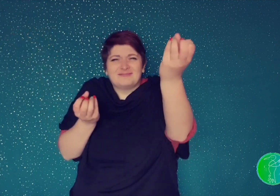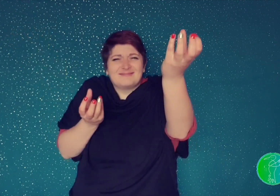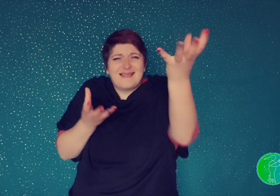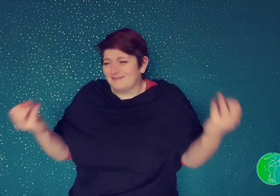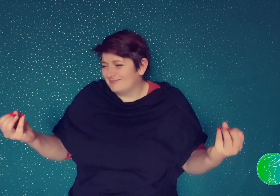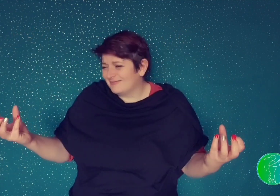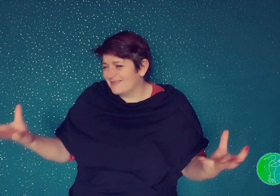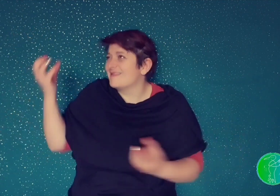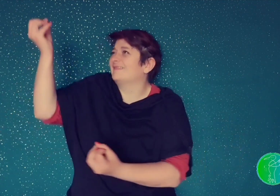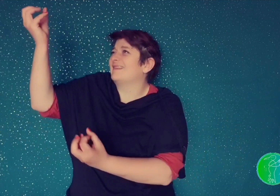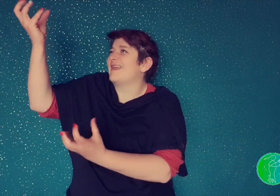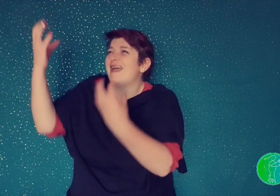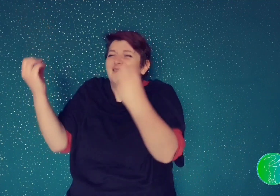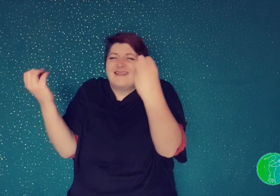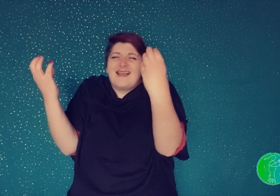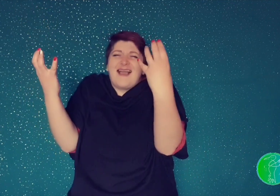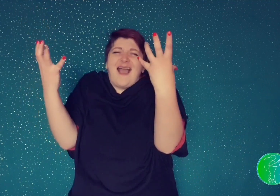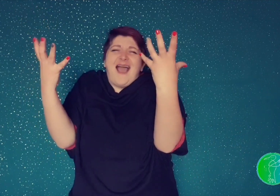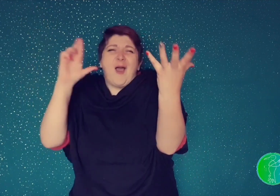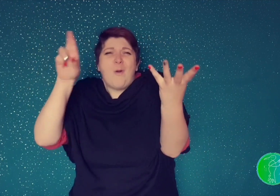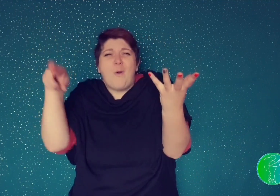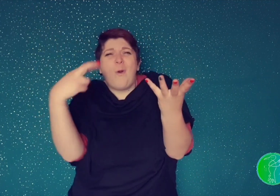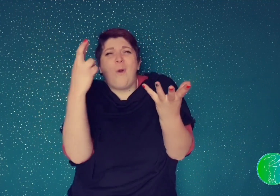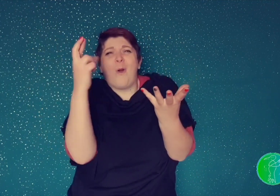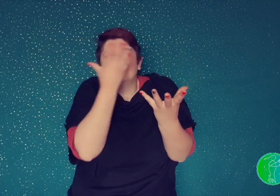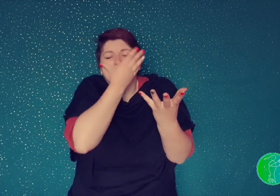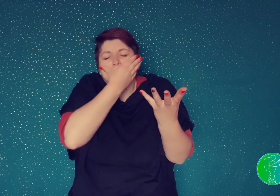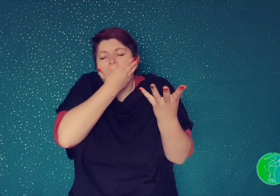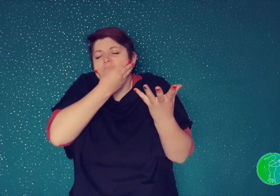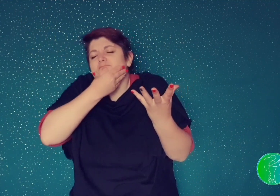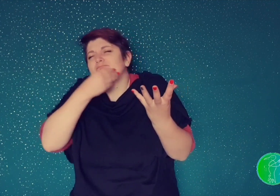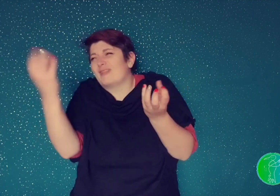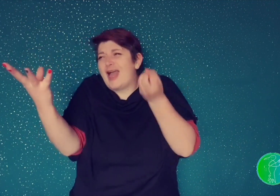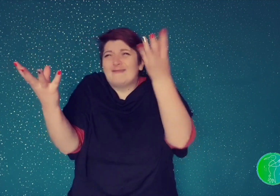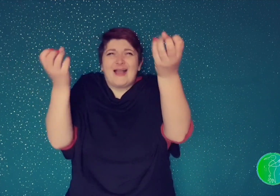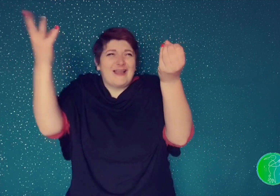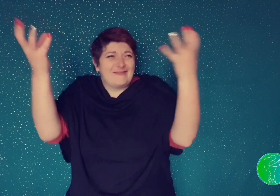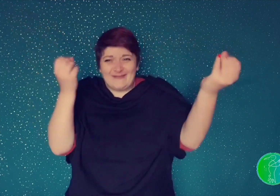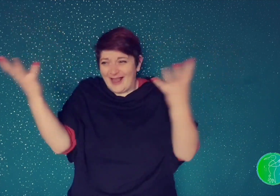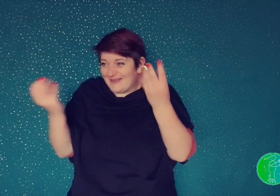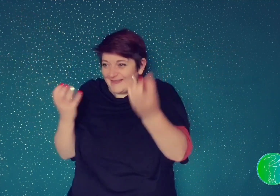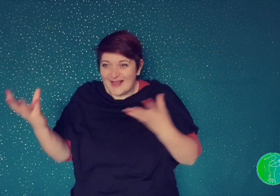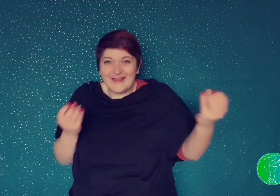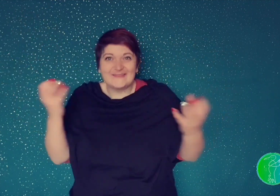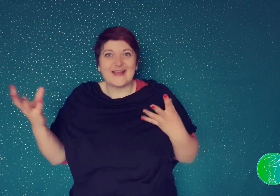Puis les boutons s'ouvrirent et donnèrent de magnifiques roses.